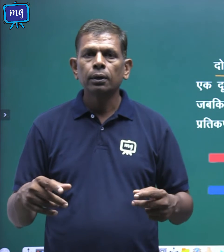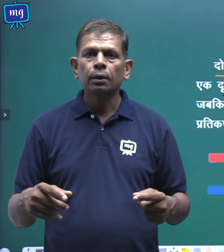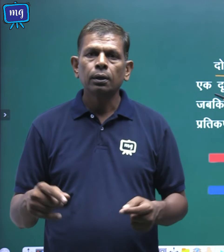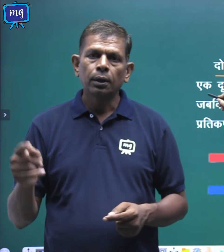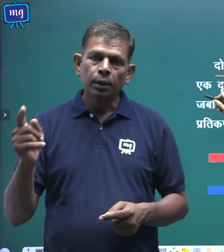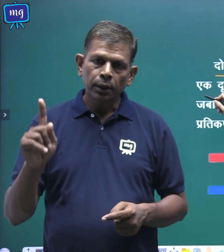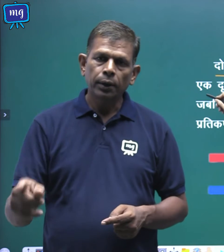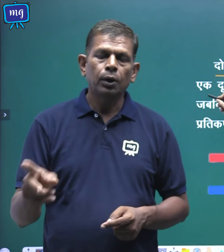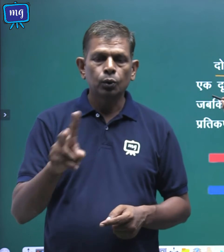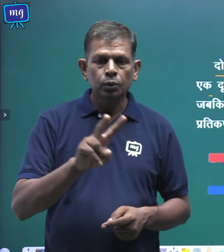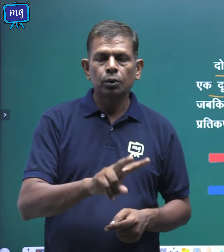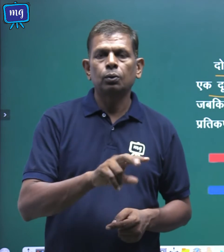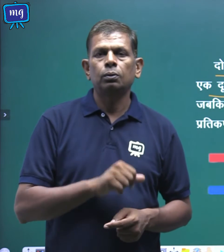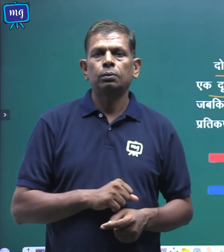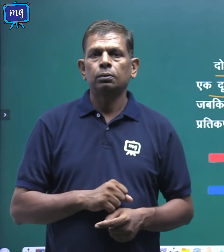एक दूसरे को